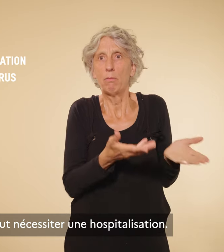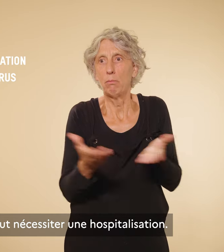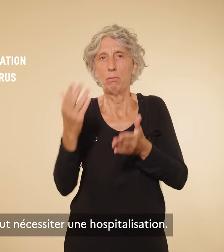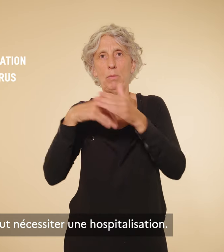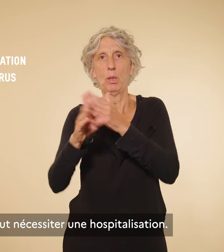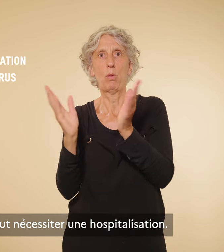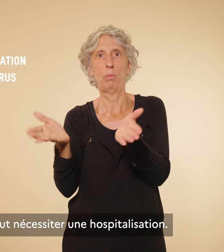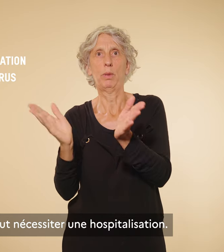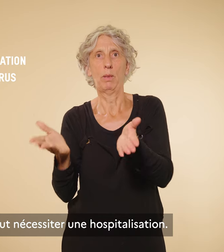une hospitalisation.